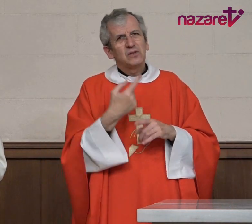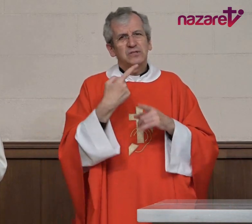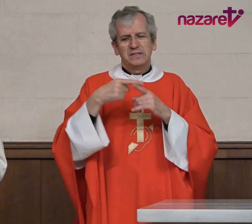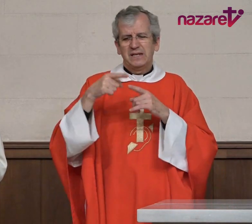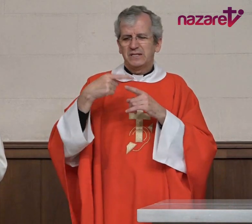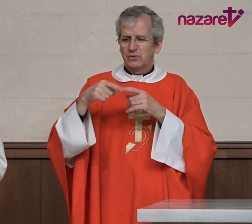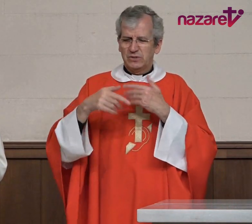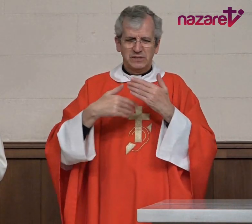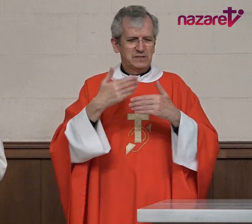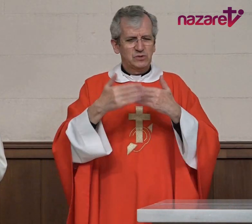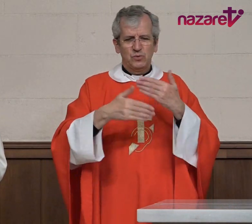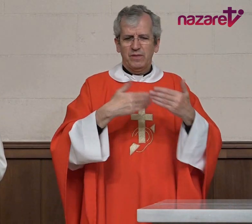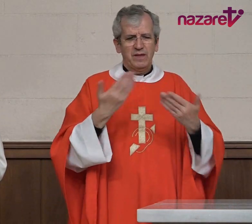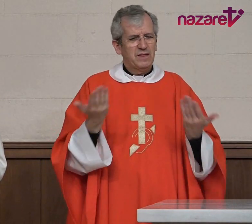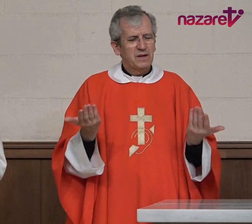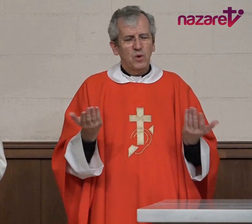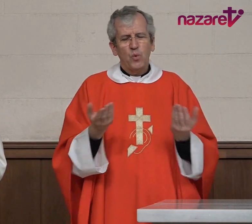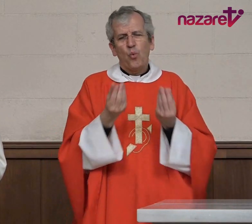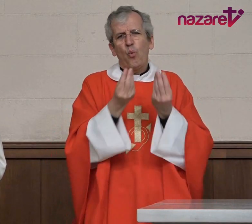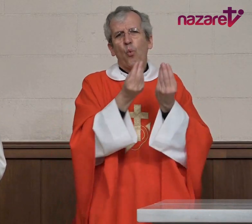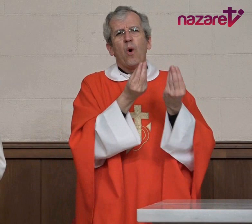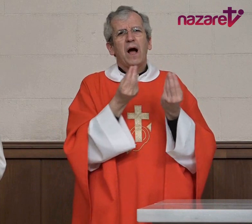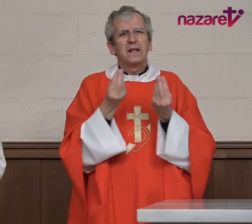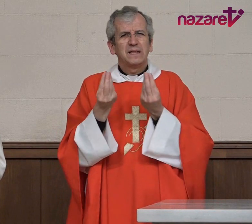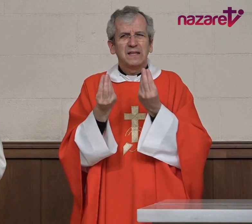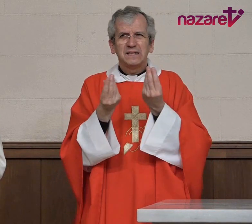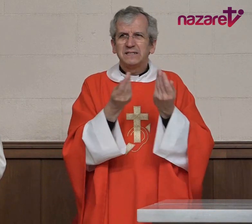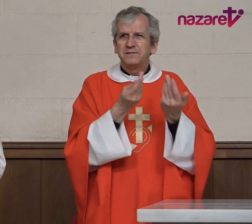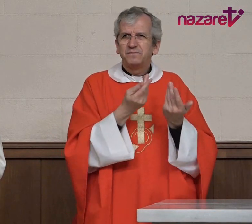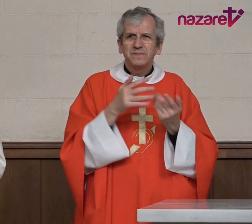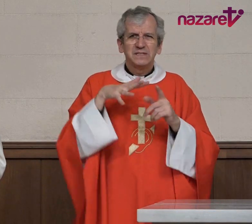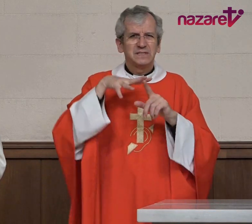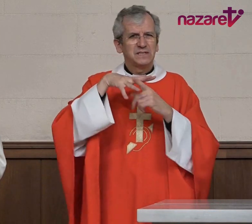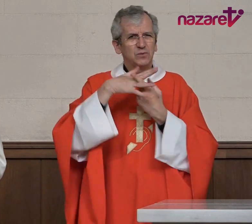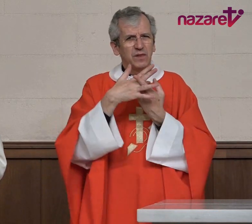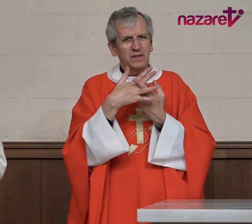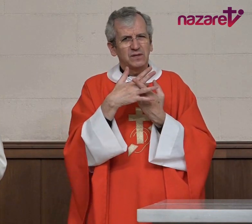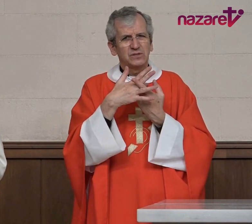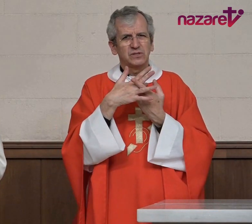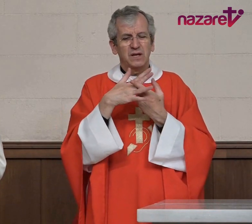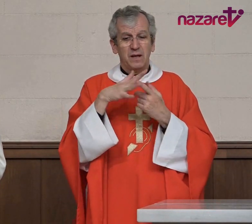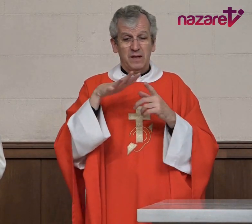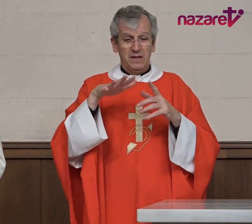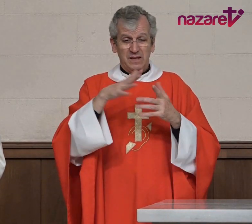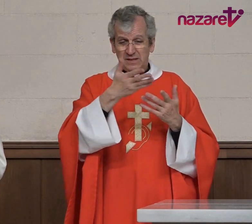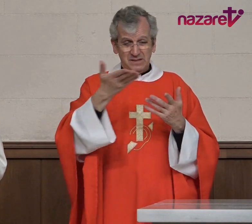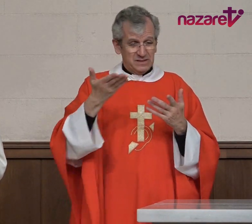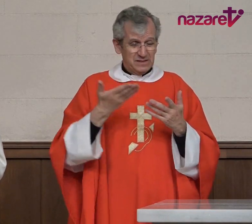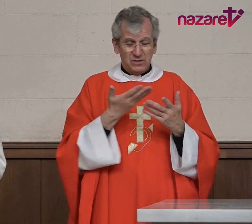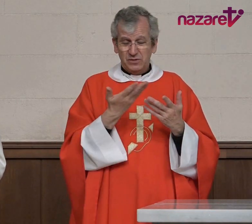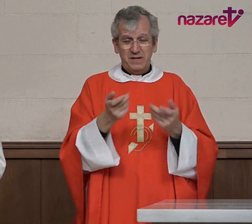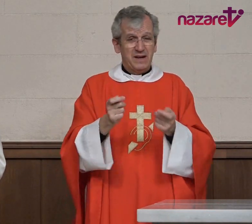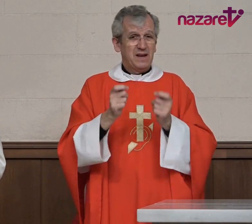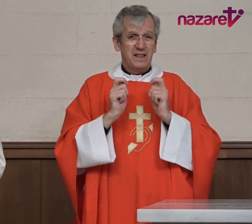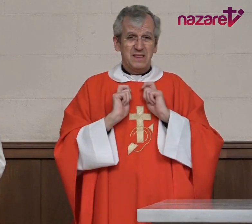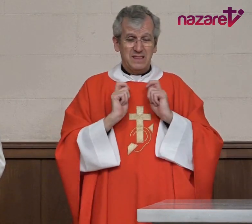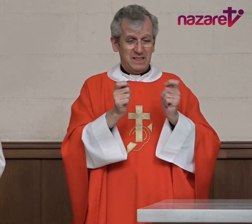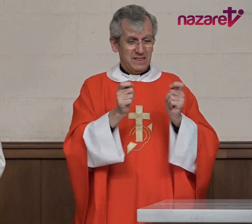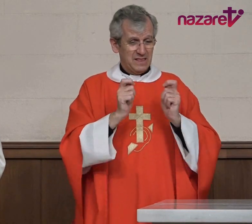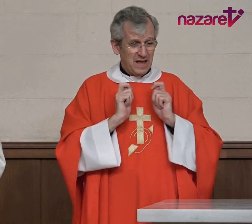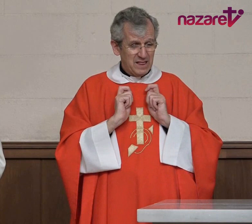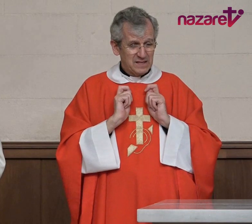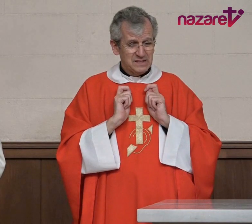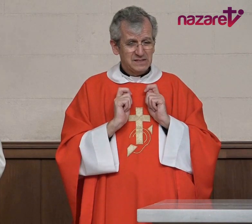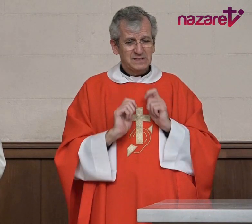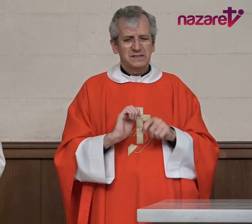suceden. Cuánta dramatización por circunstancias que nos vienen dadas y